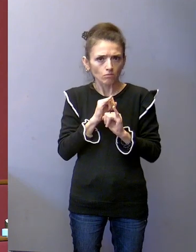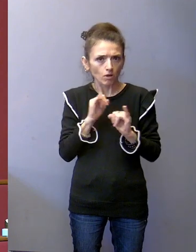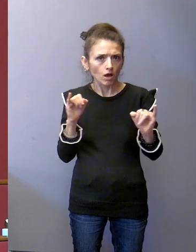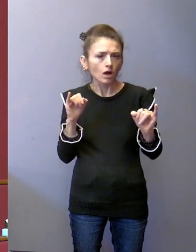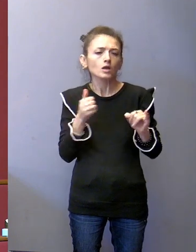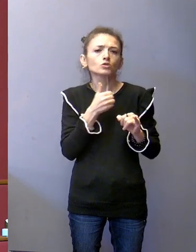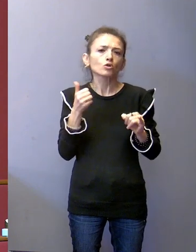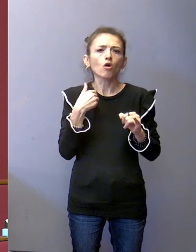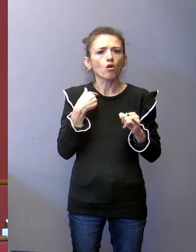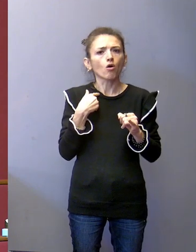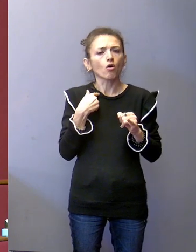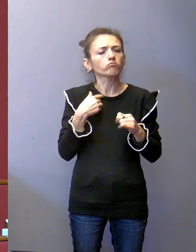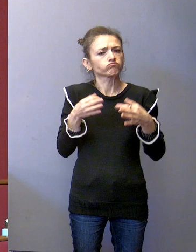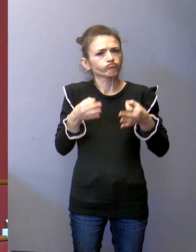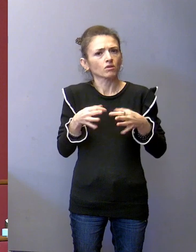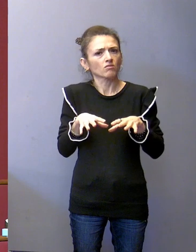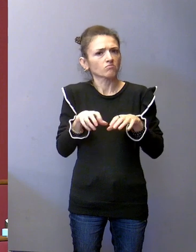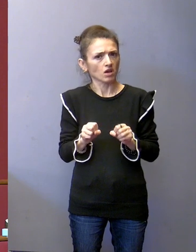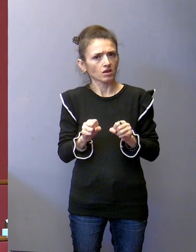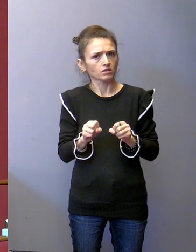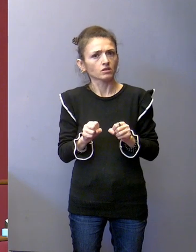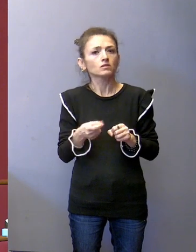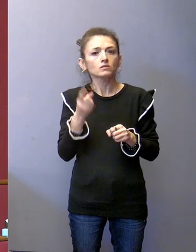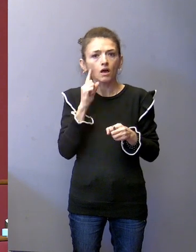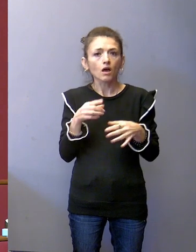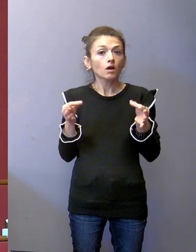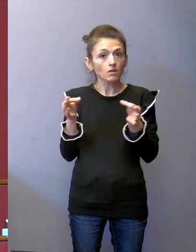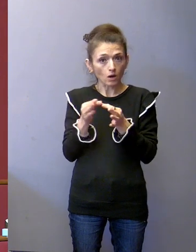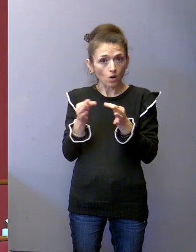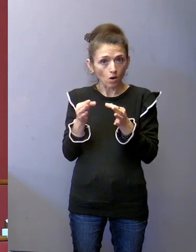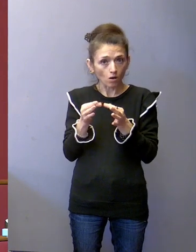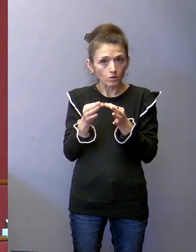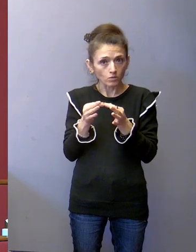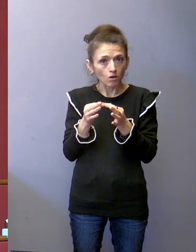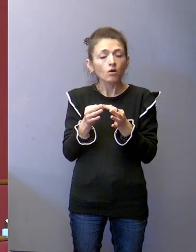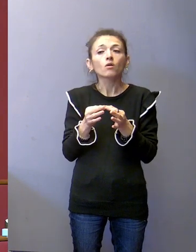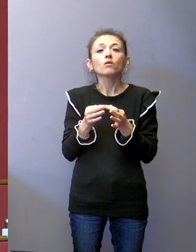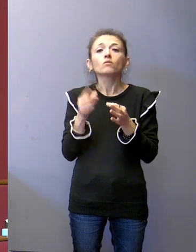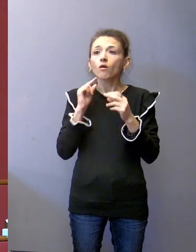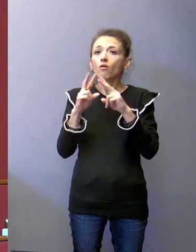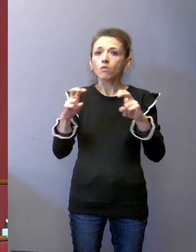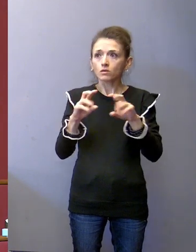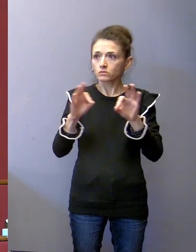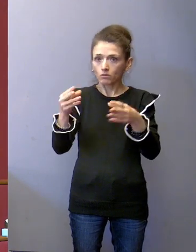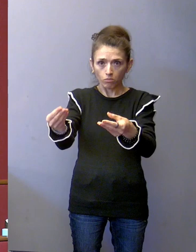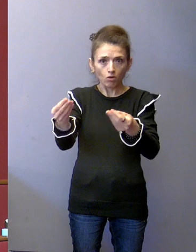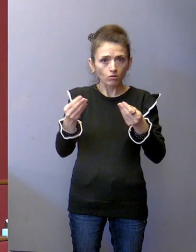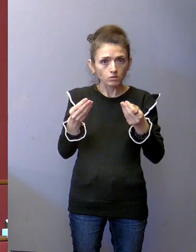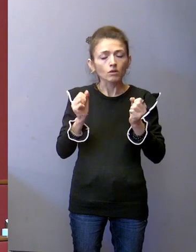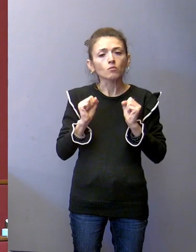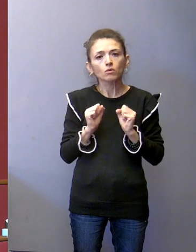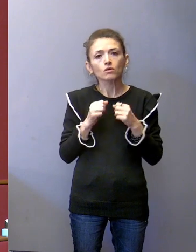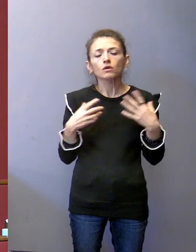non impegni invece quelli sì sicuramente Quindi se lei è d'accordo facciamo Appena abbiamo la perizia insieme